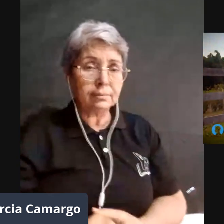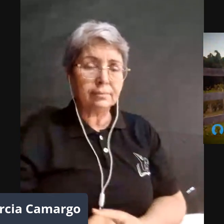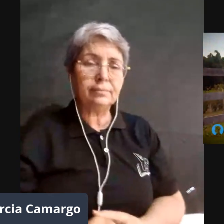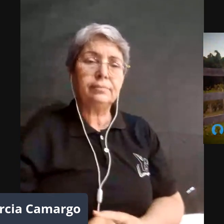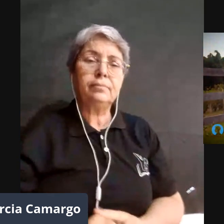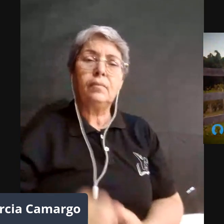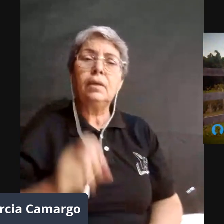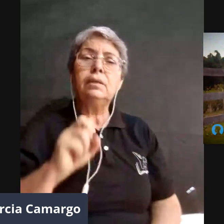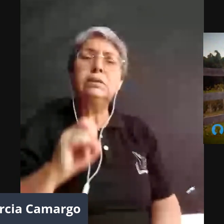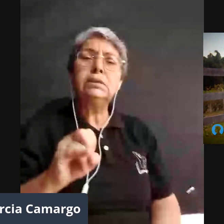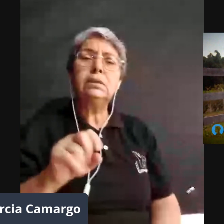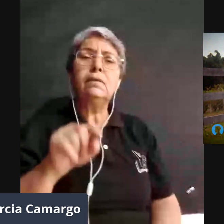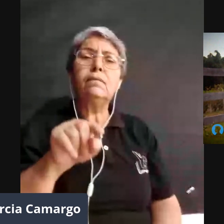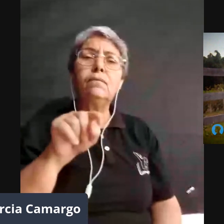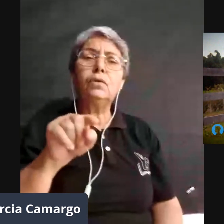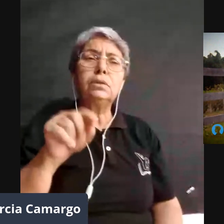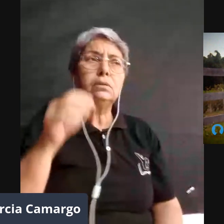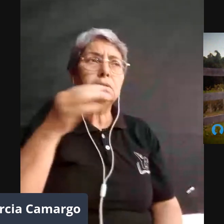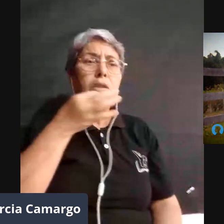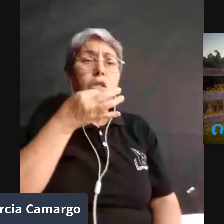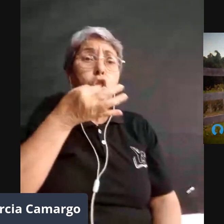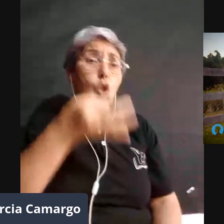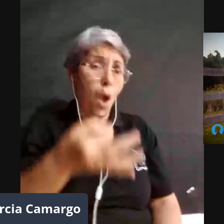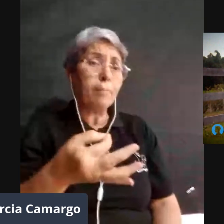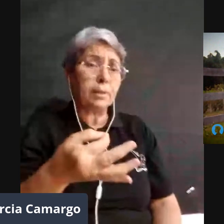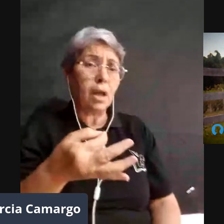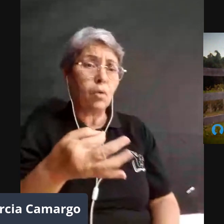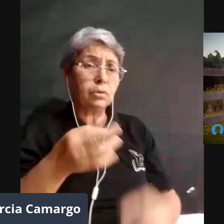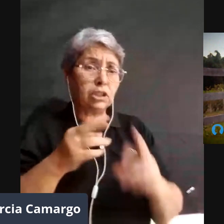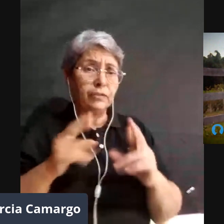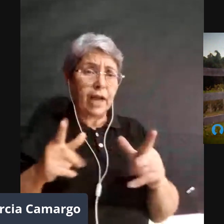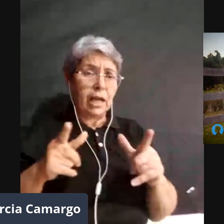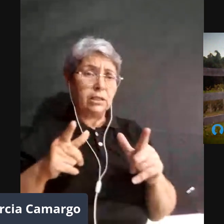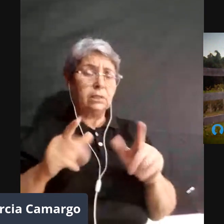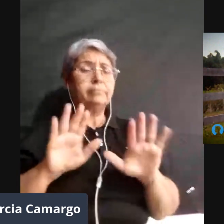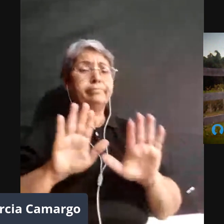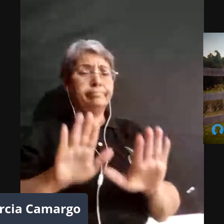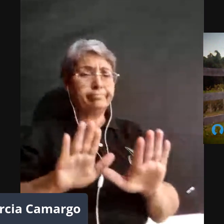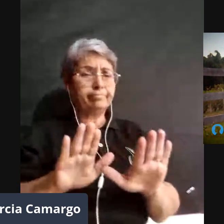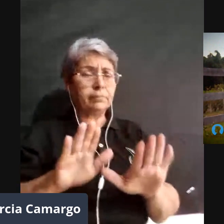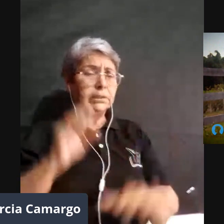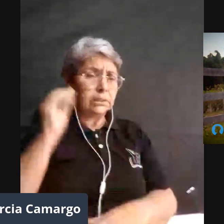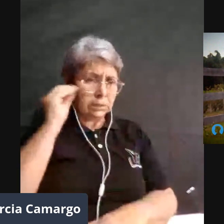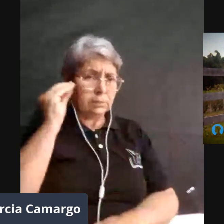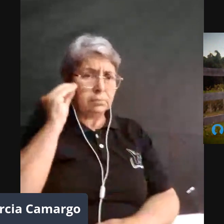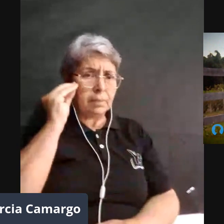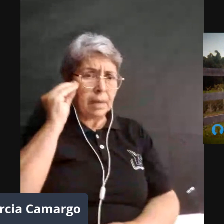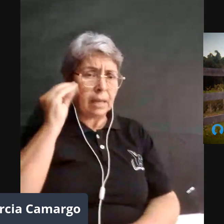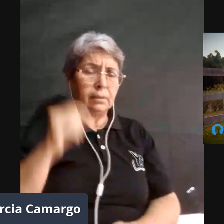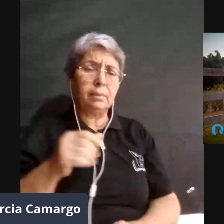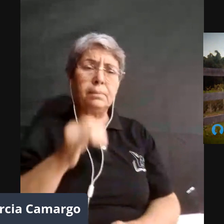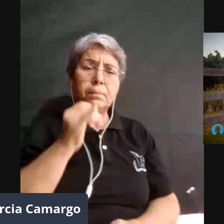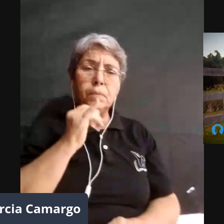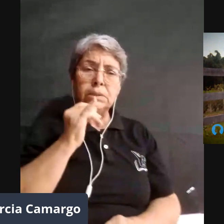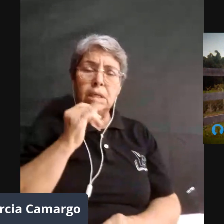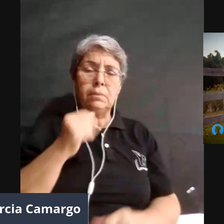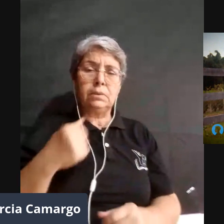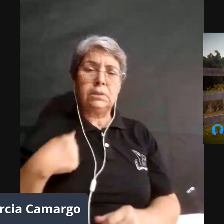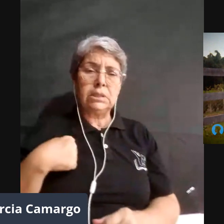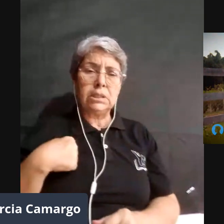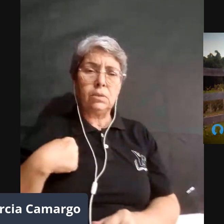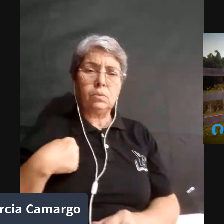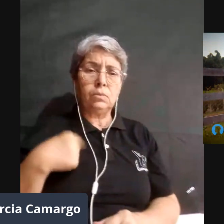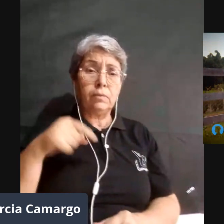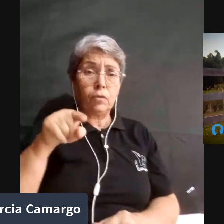opinião diferente, coloque sua opinião a teste. Se eu e você nos negarmos a colocar as nossas opiniões a